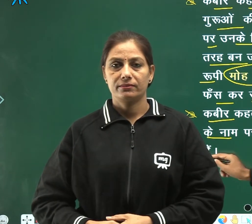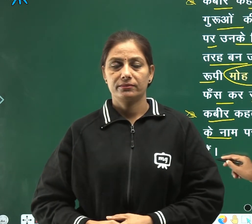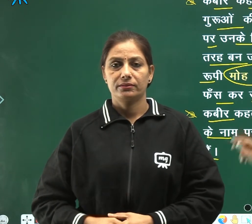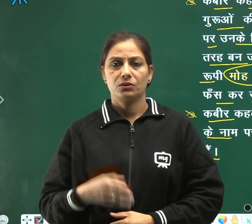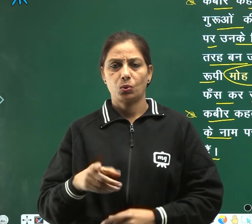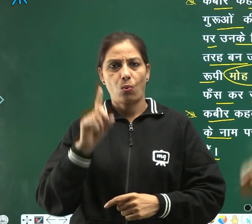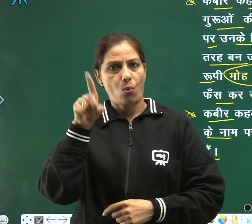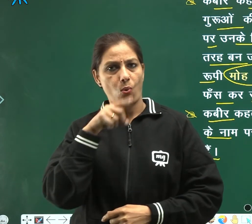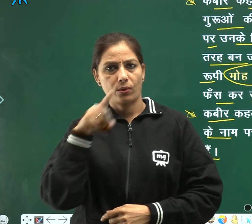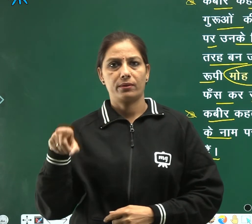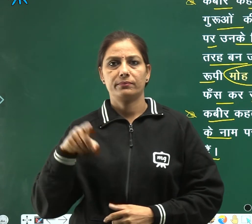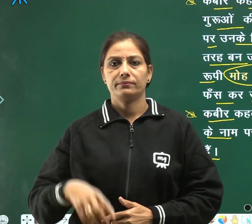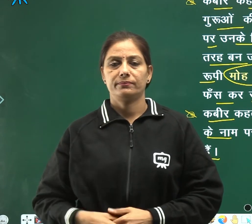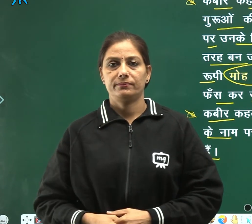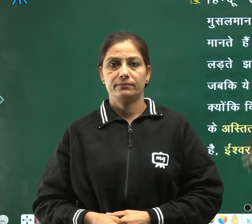जो गलत है।